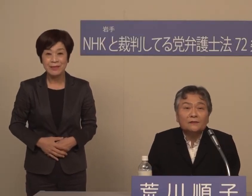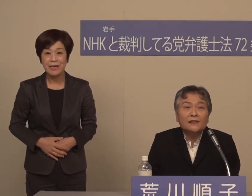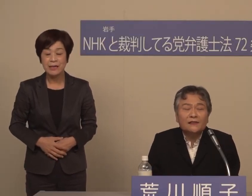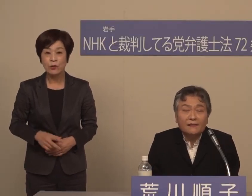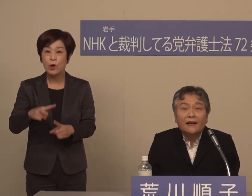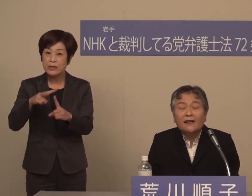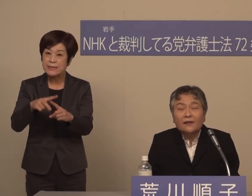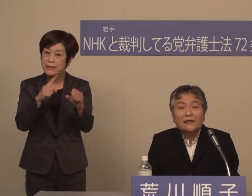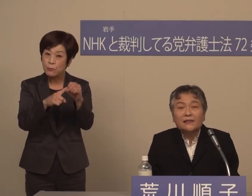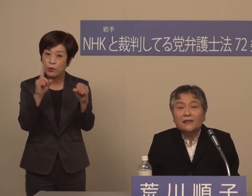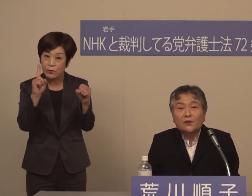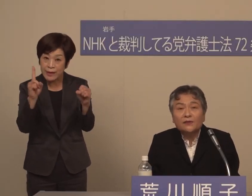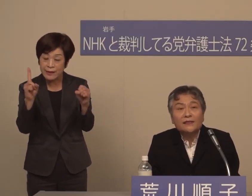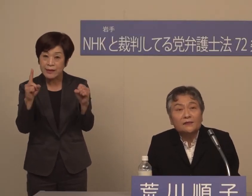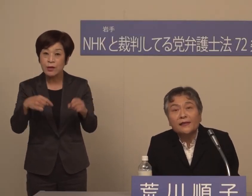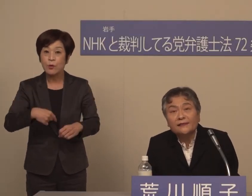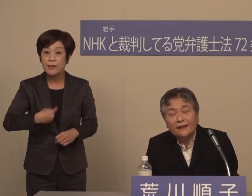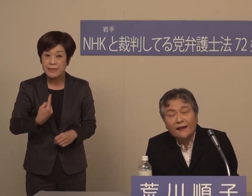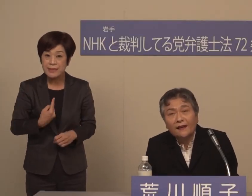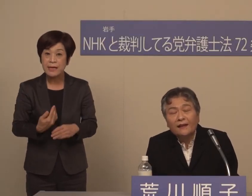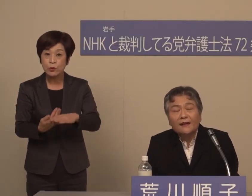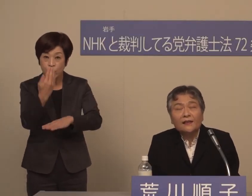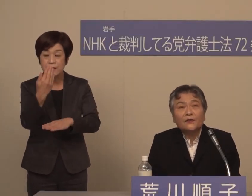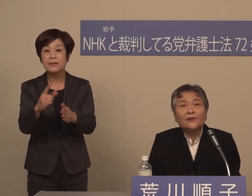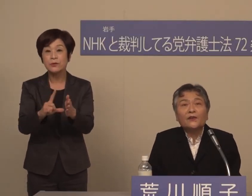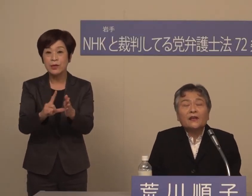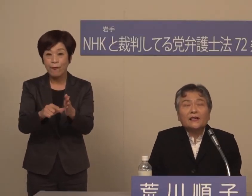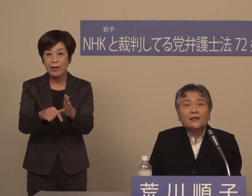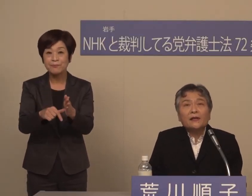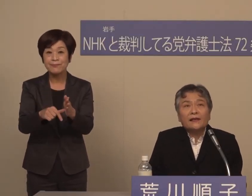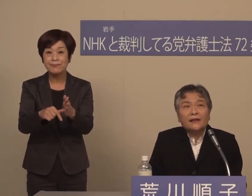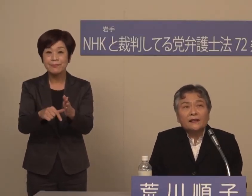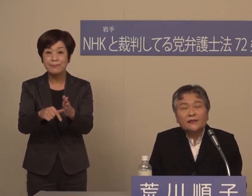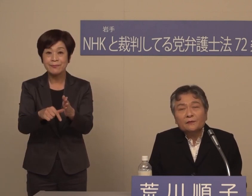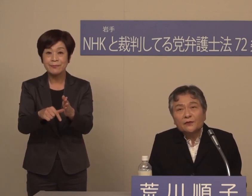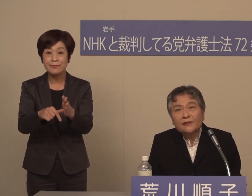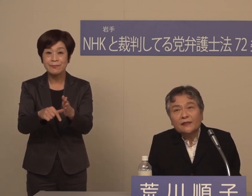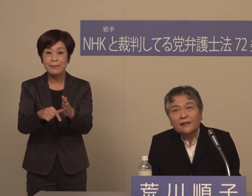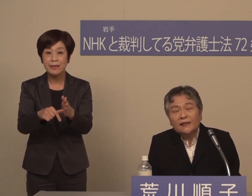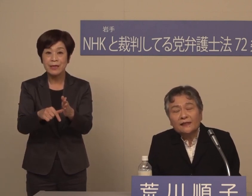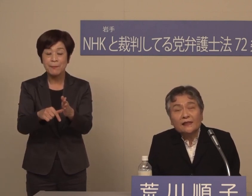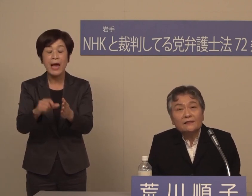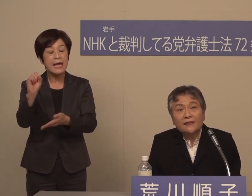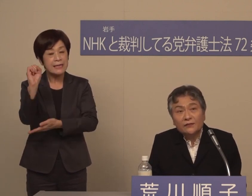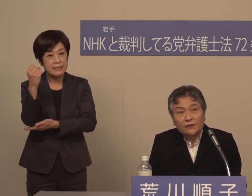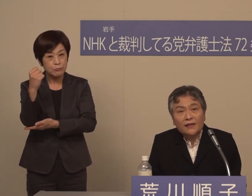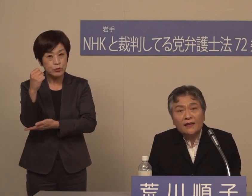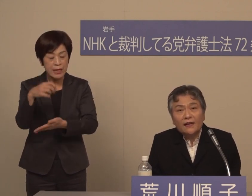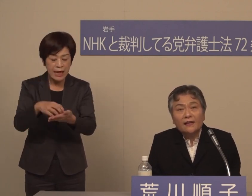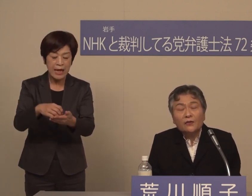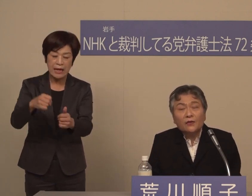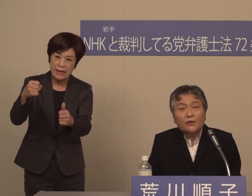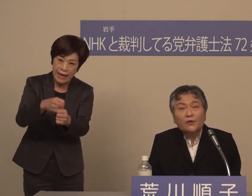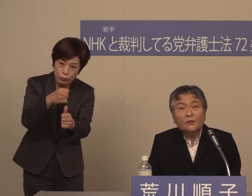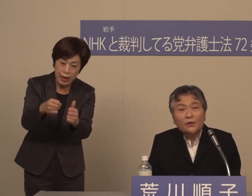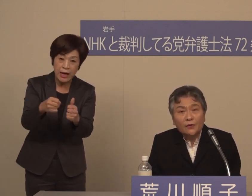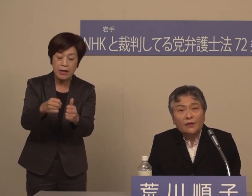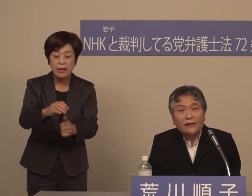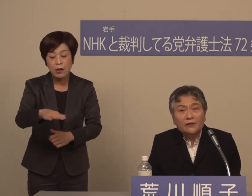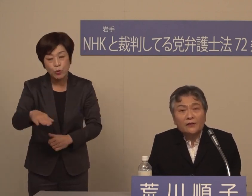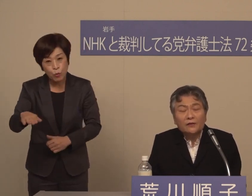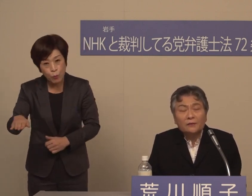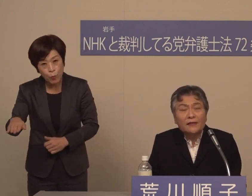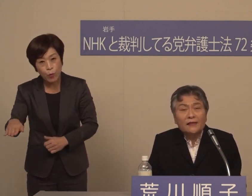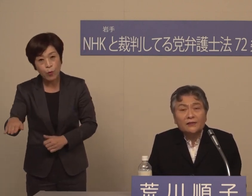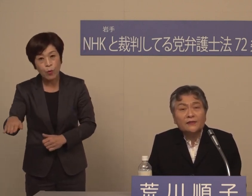といたしましては私が当選しましたらあの今ね新聞形で虐待とかあと子供